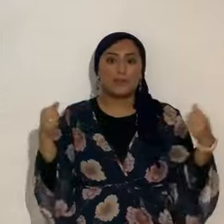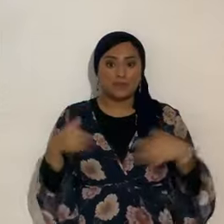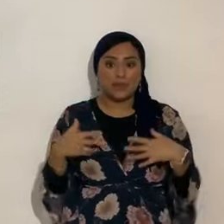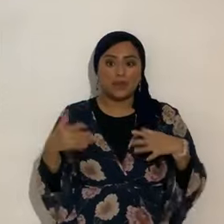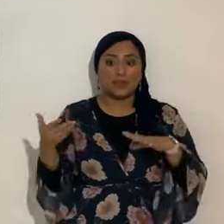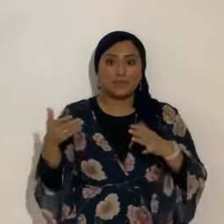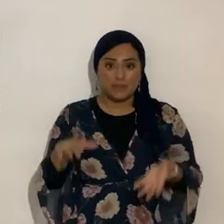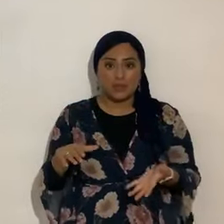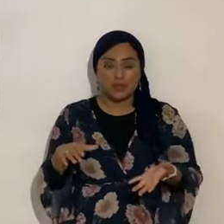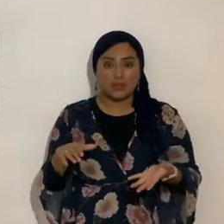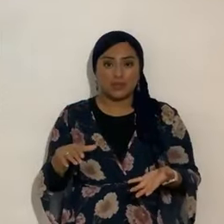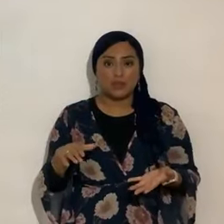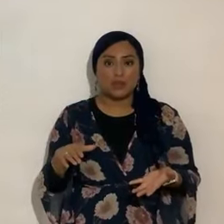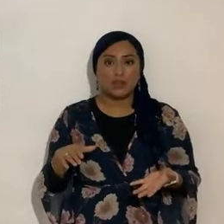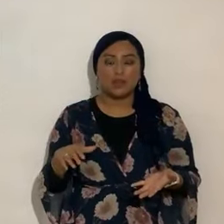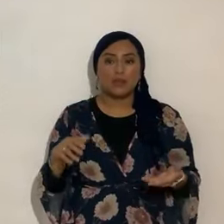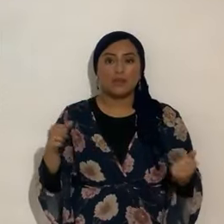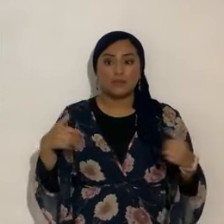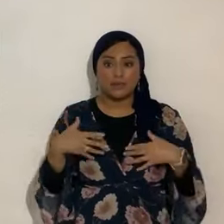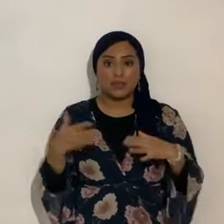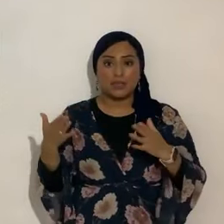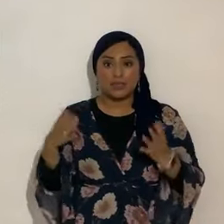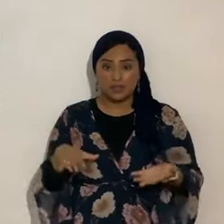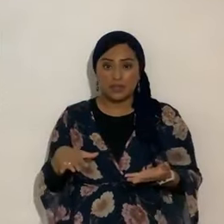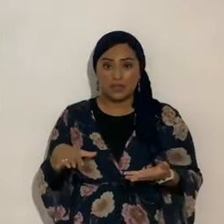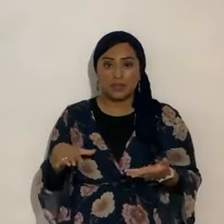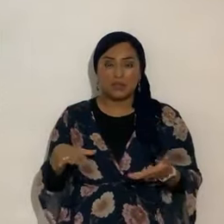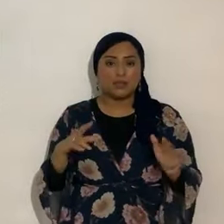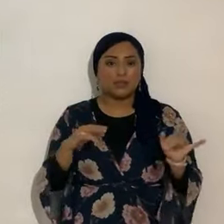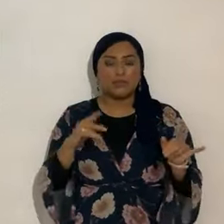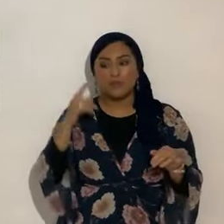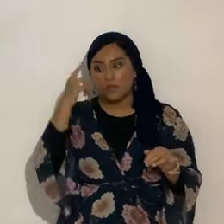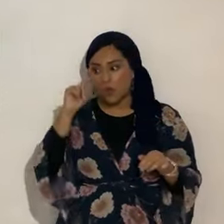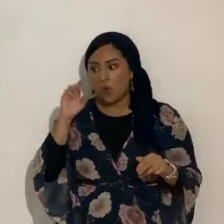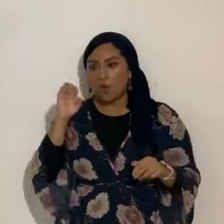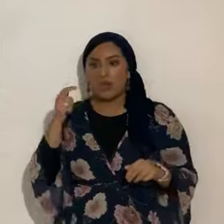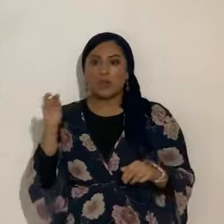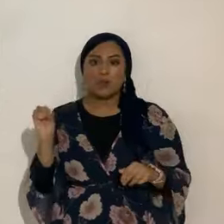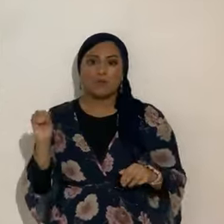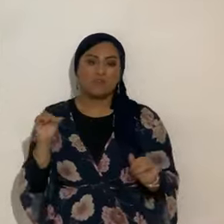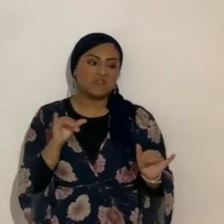a morir o miedo a la muerte es por ego.